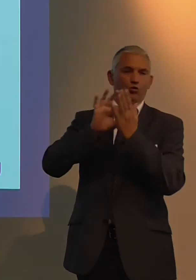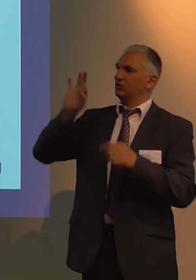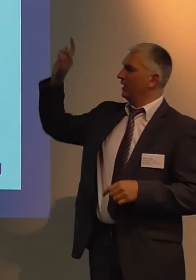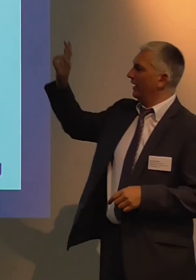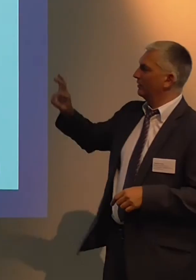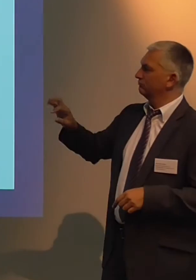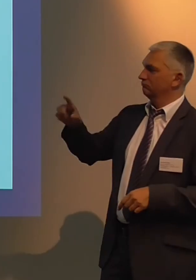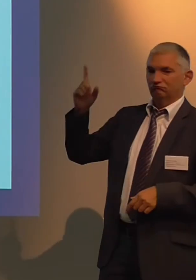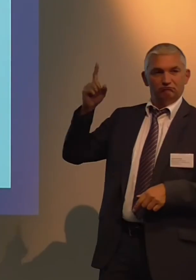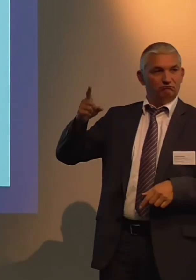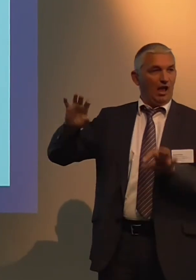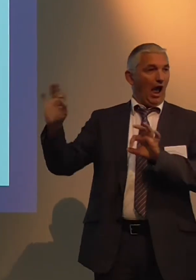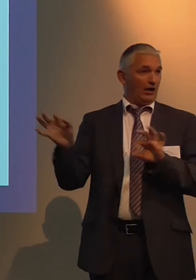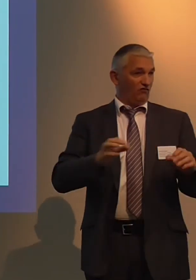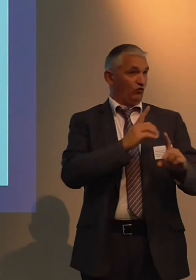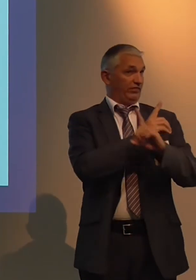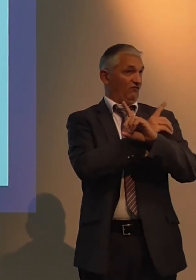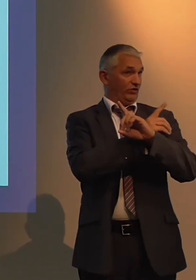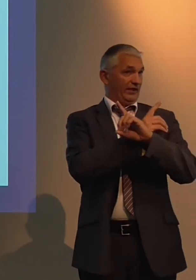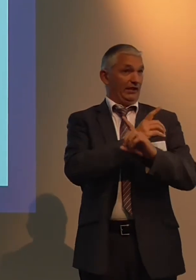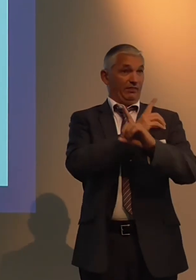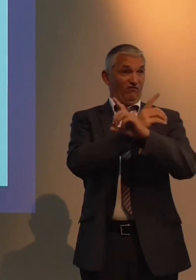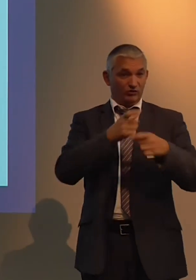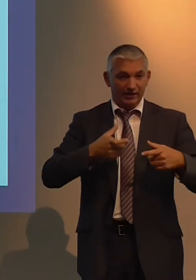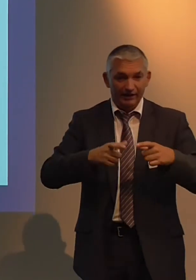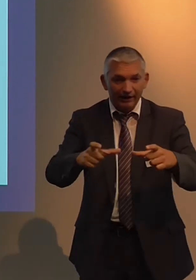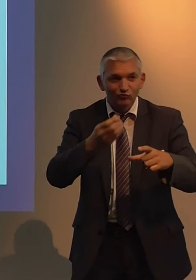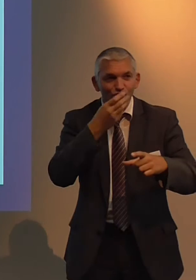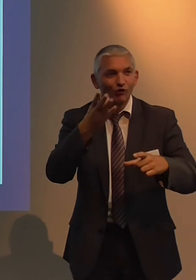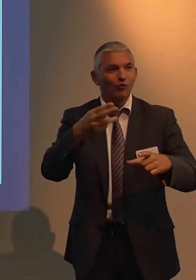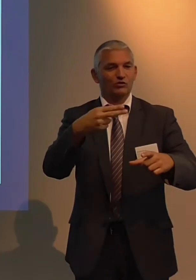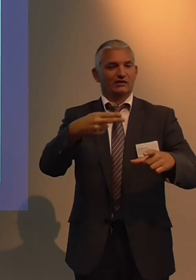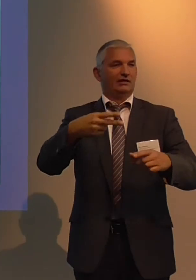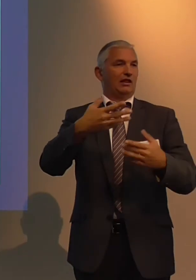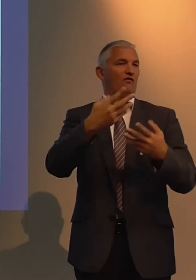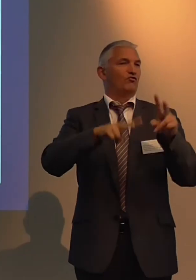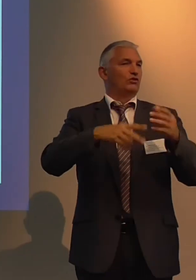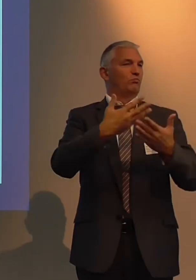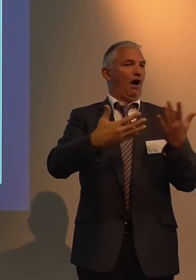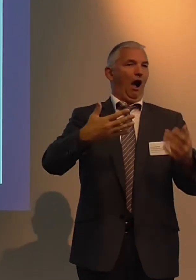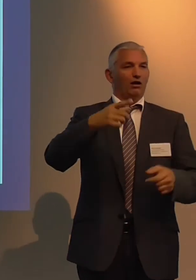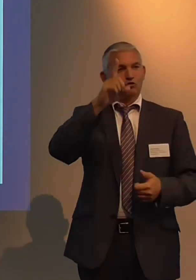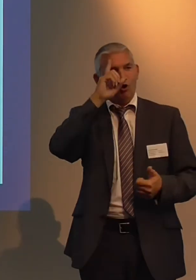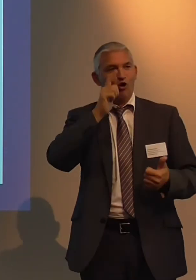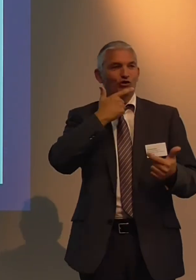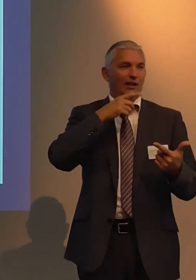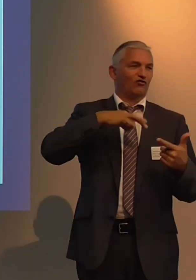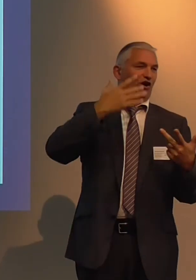Dann habe ich hier noch wichtige Punkte aufgeführt. Die DVD wurde eingeführt und es war sehr praktisch, weil man verschiedene